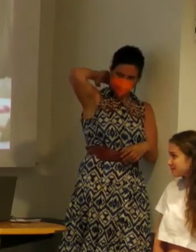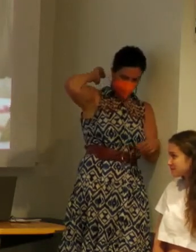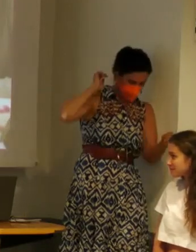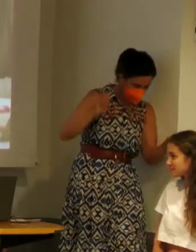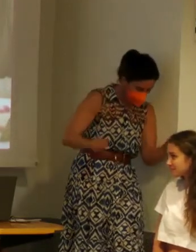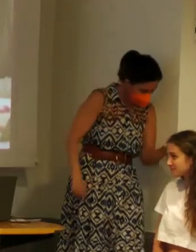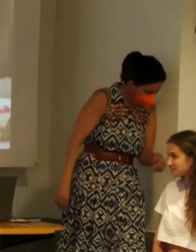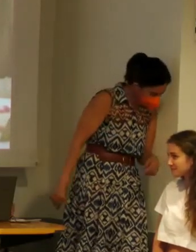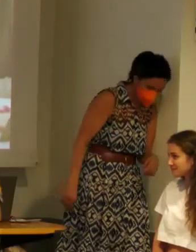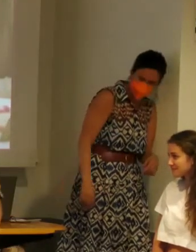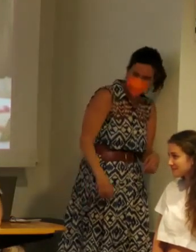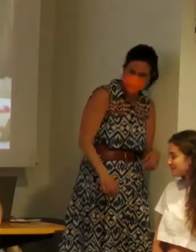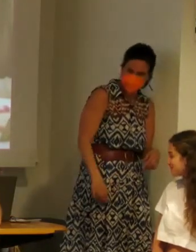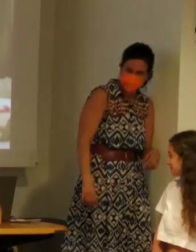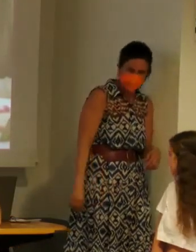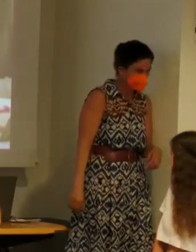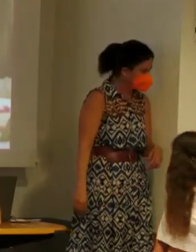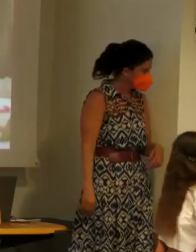non lo so.